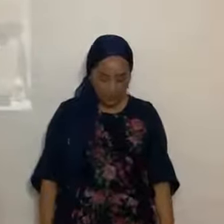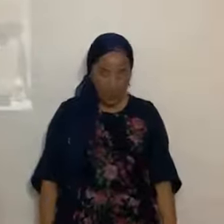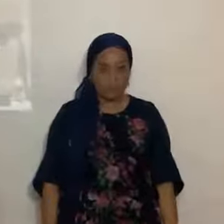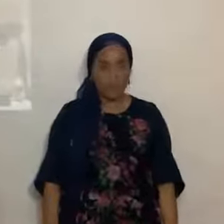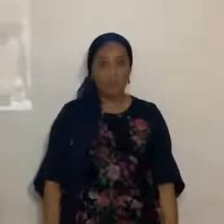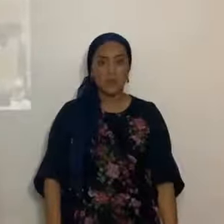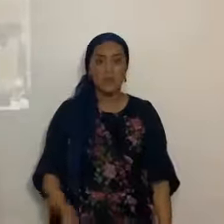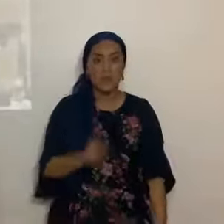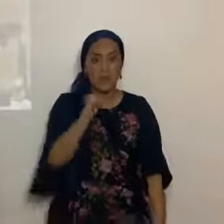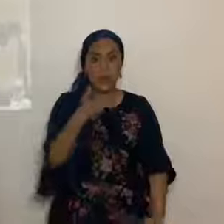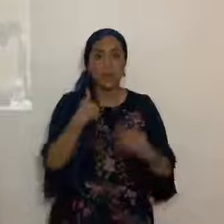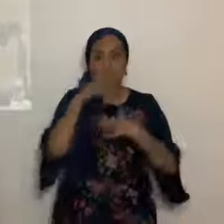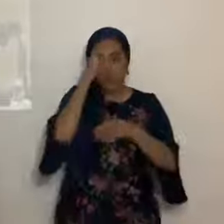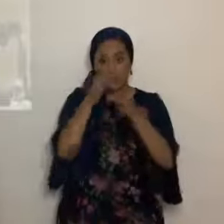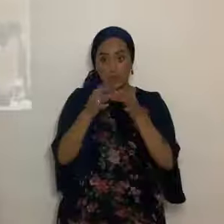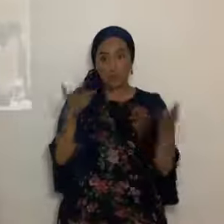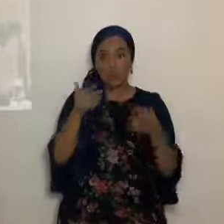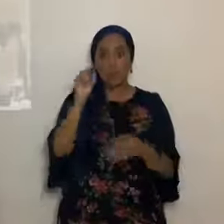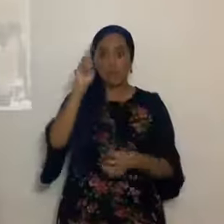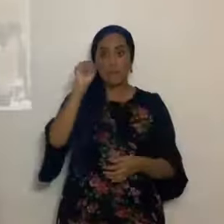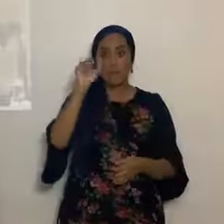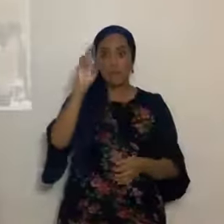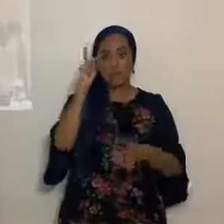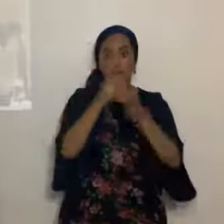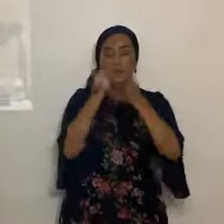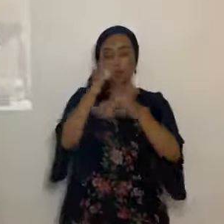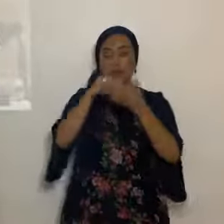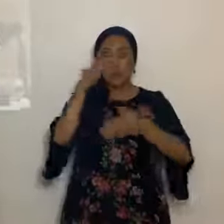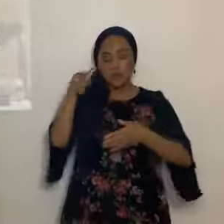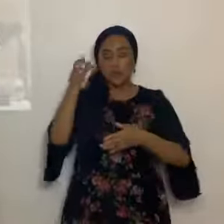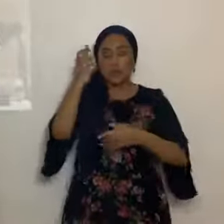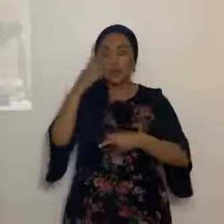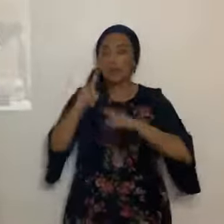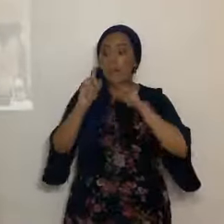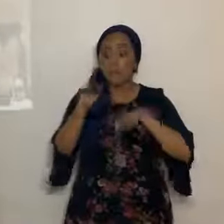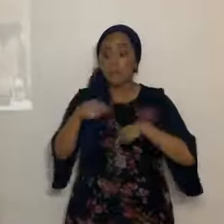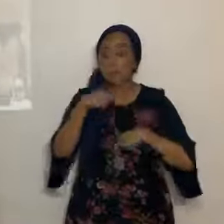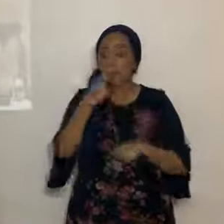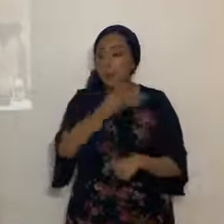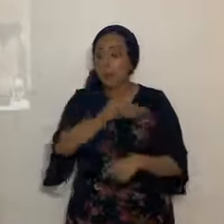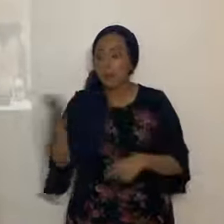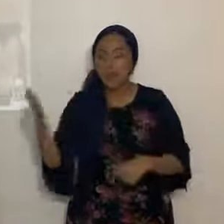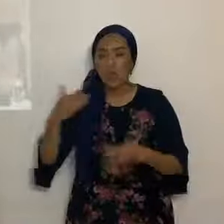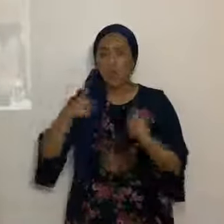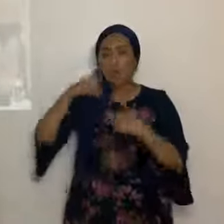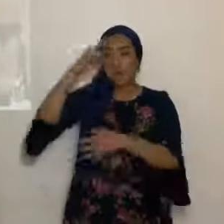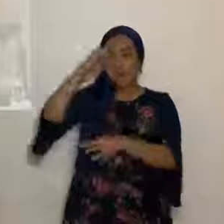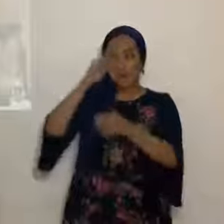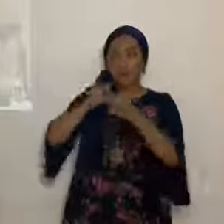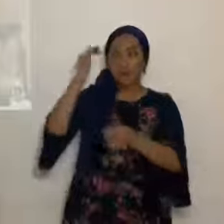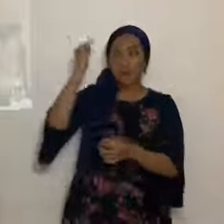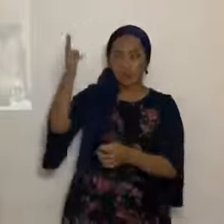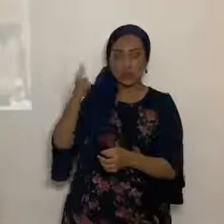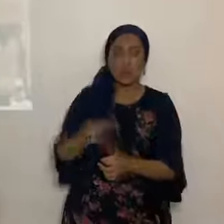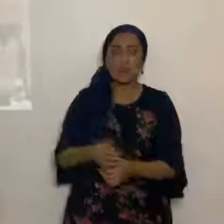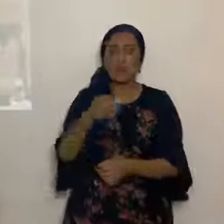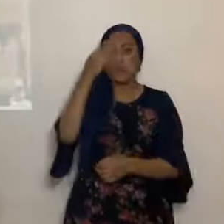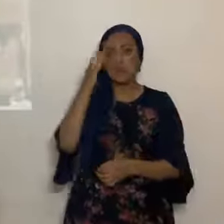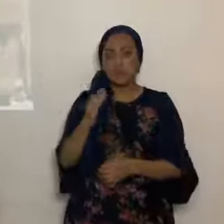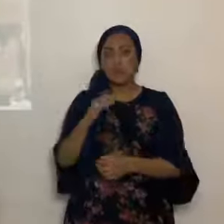Entonces, ¿tú tienes fe? Aquí en Marcos 11:22 dice, respondiendo Yahshua les dijo, tened fe en Yahweh, en